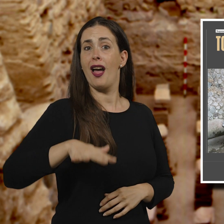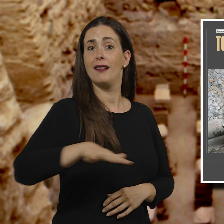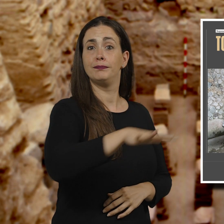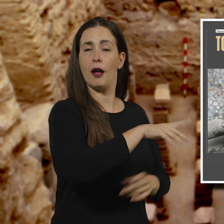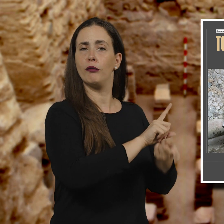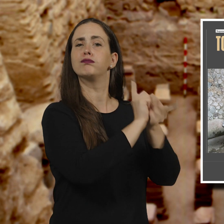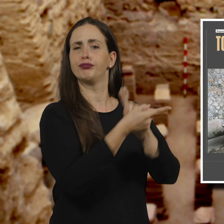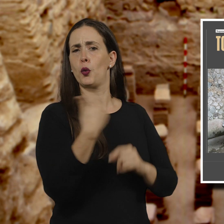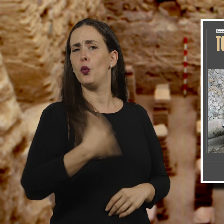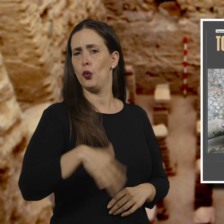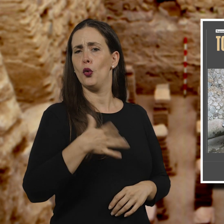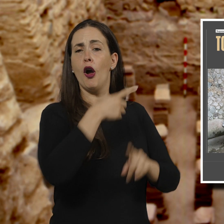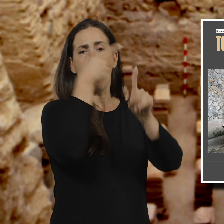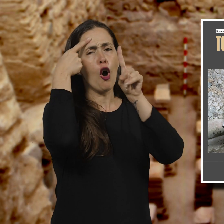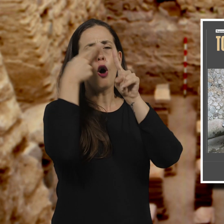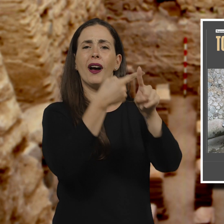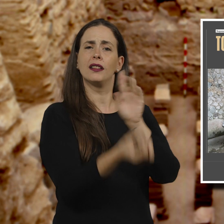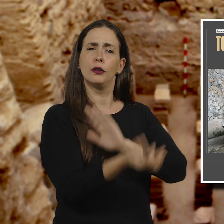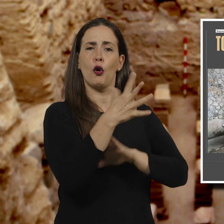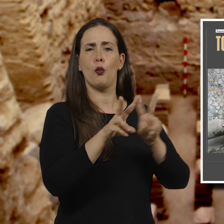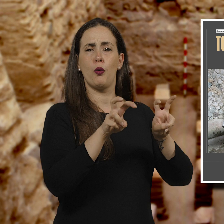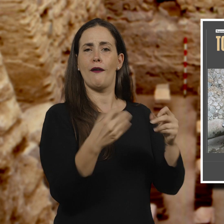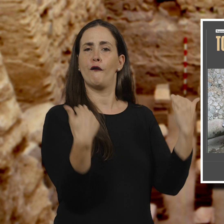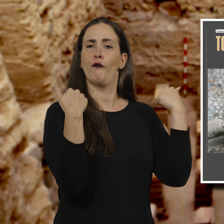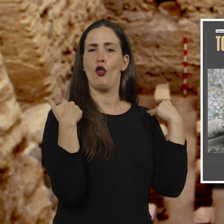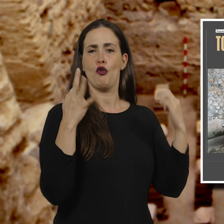alguns espais es transformen notablement per a complir la nova funció productiva.